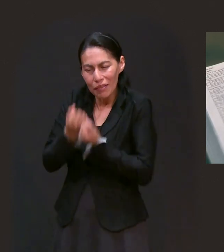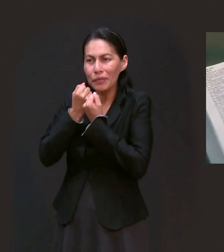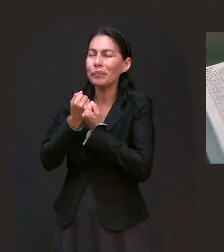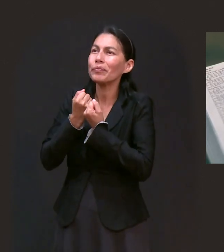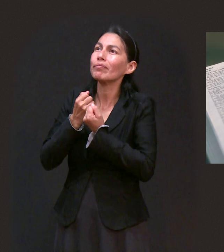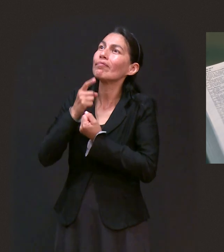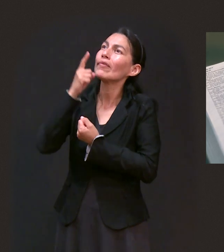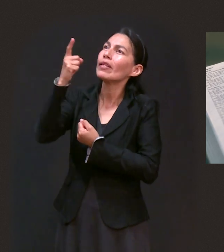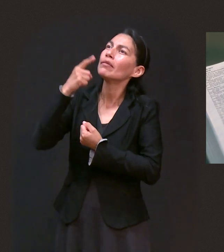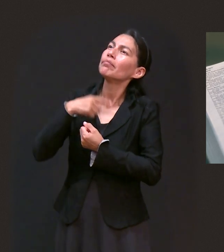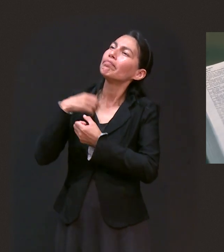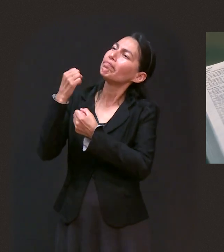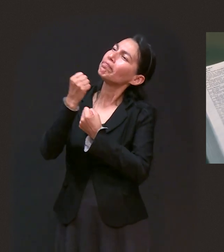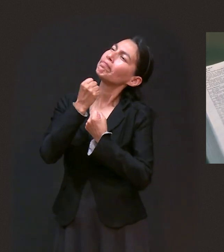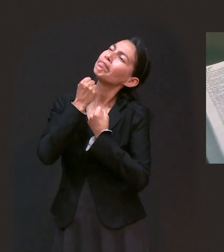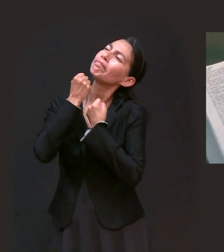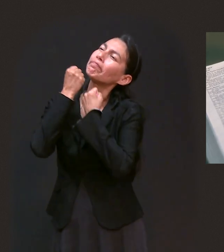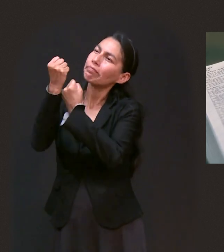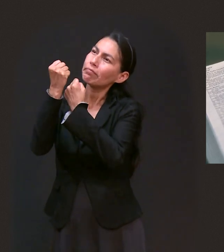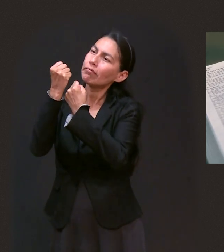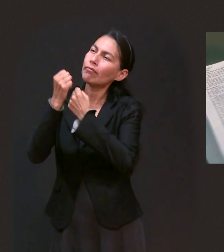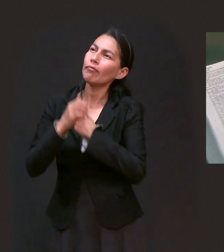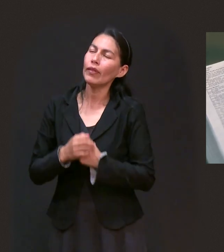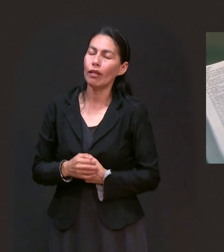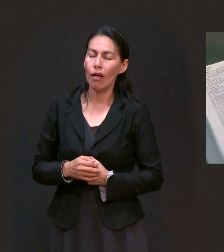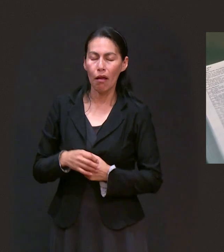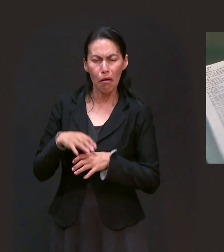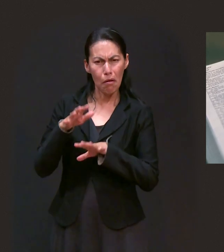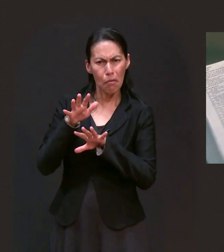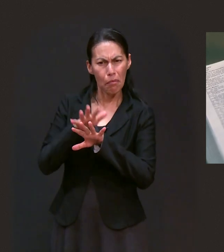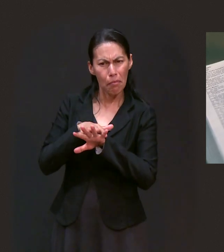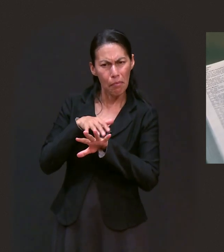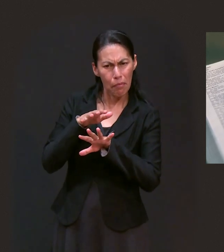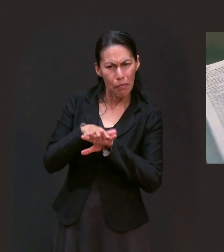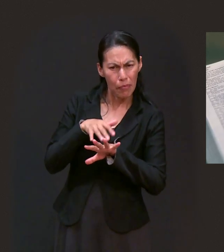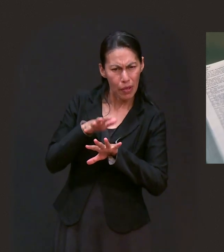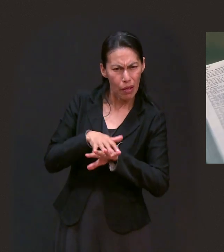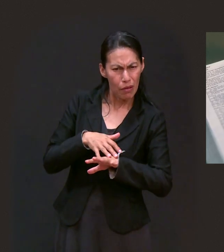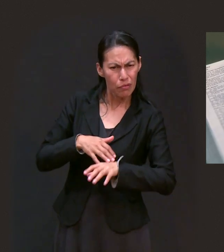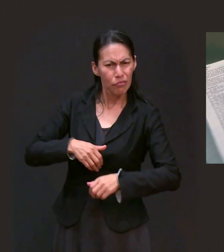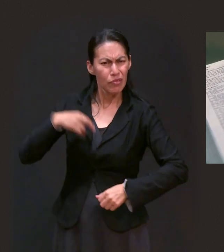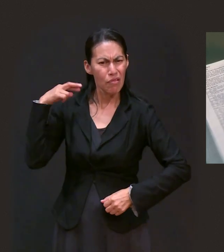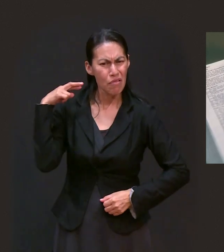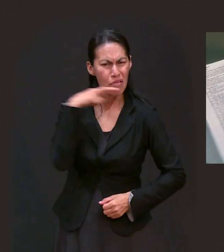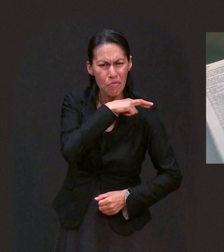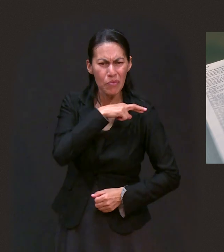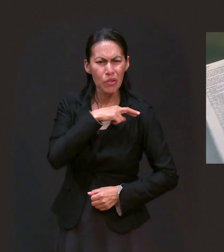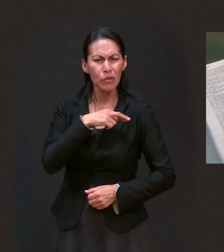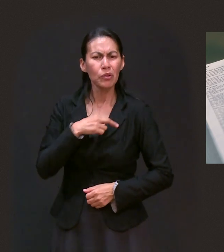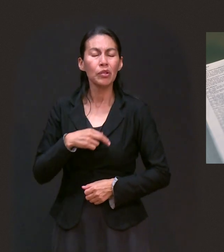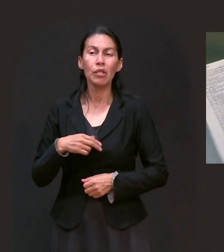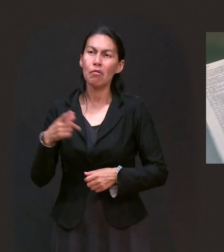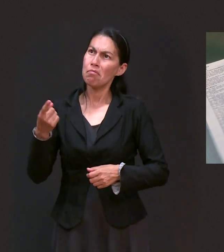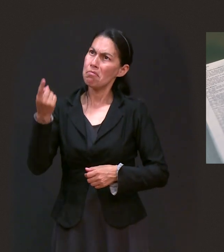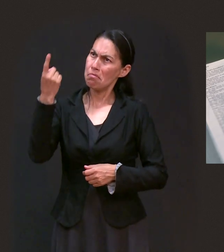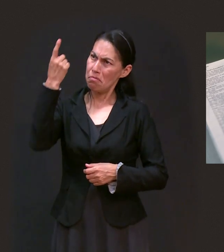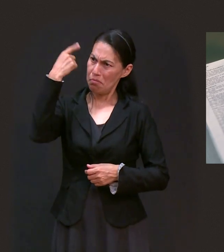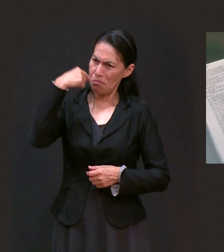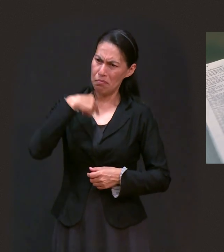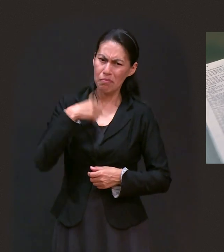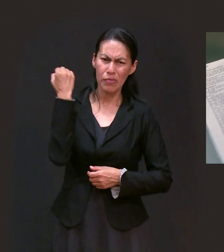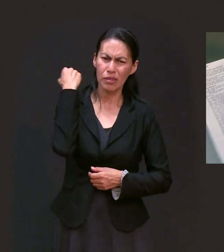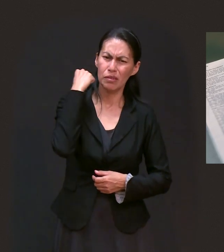salvación dios el señor es mi fortaleza que me da pies ágiles como de siervas